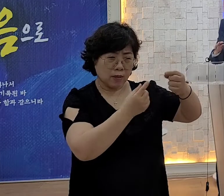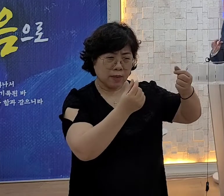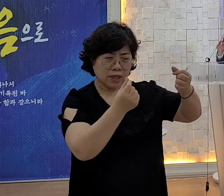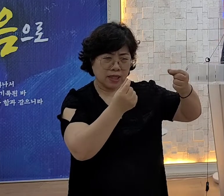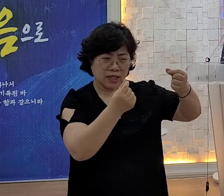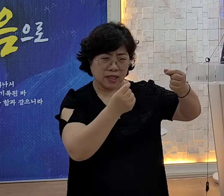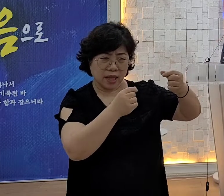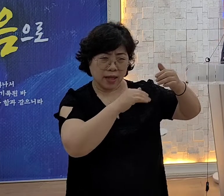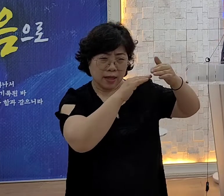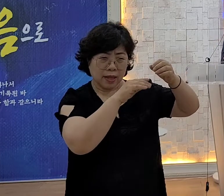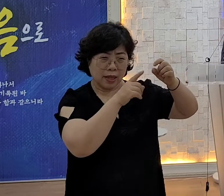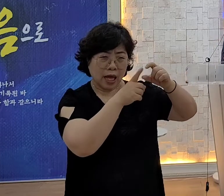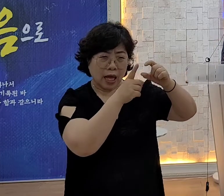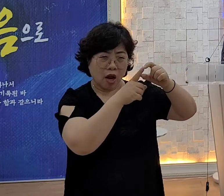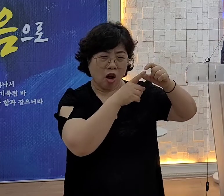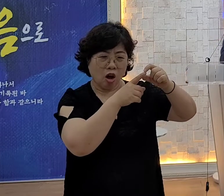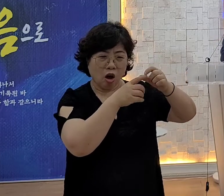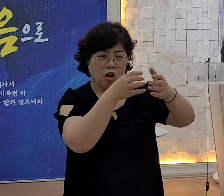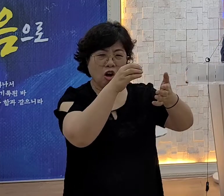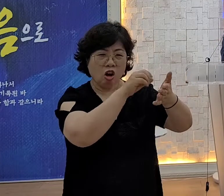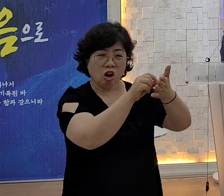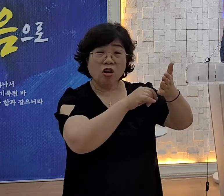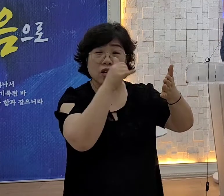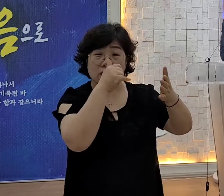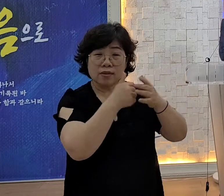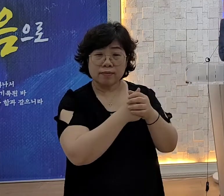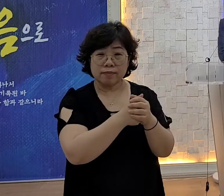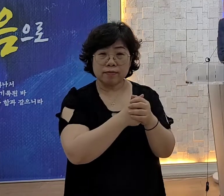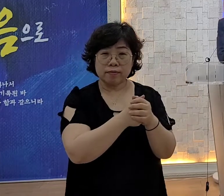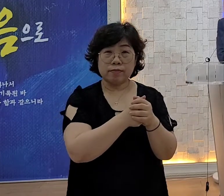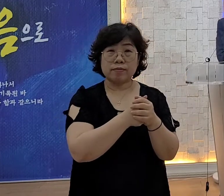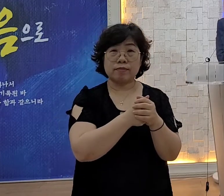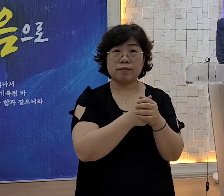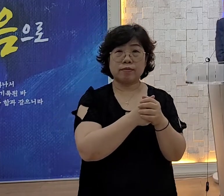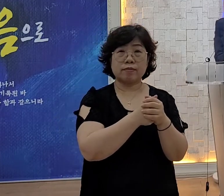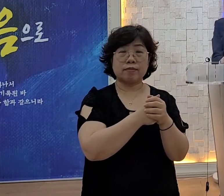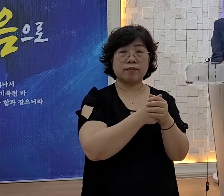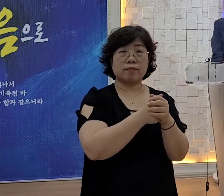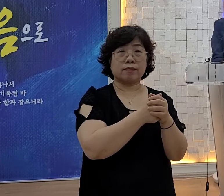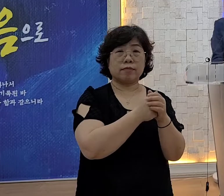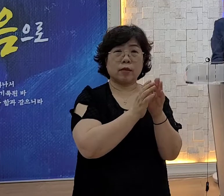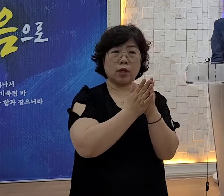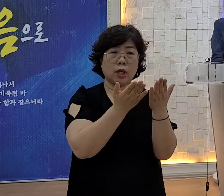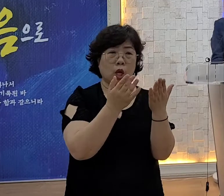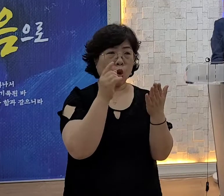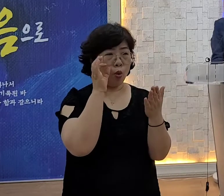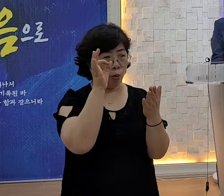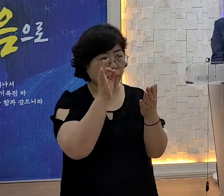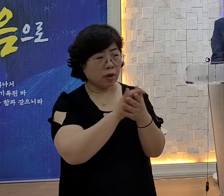다른 데 또 나와요, 이게. 자, 책으로 얘기해보세요. 책으로. 어디 나오겠습니까?